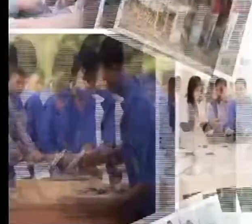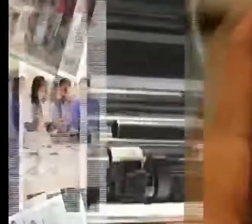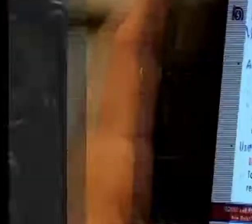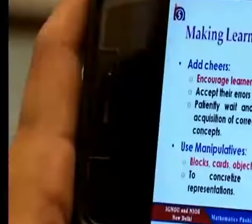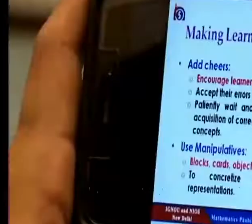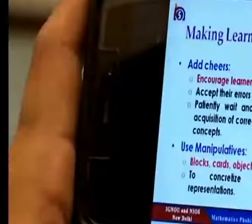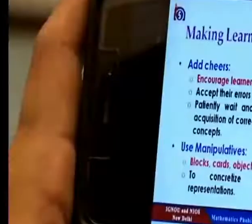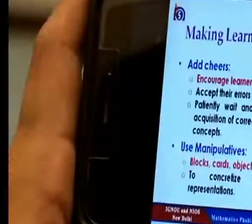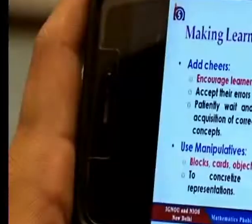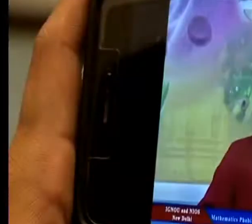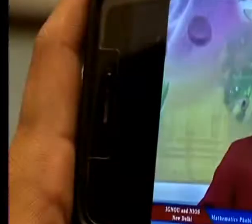करने।